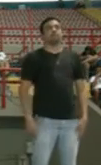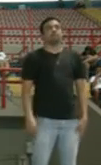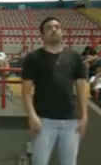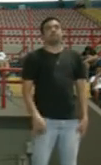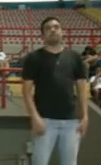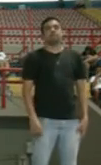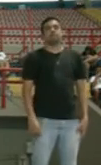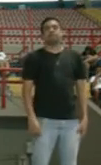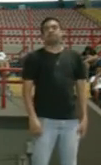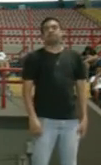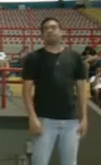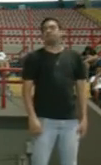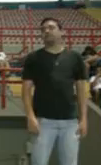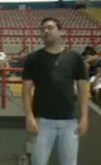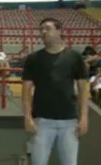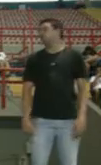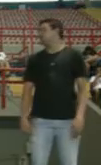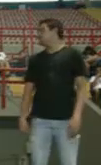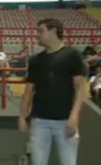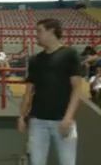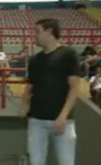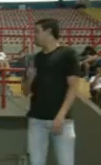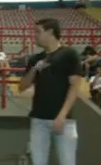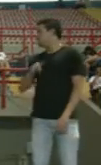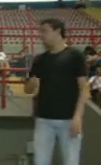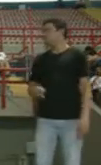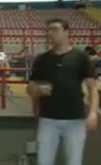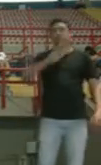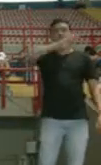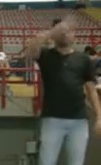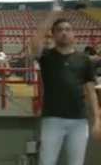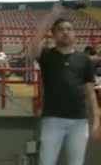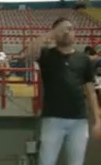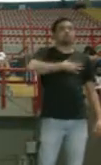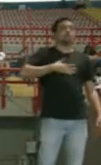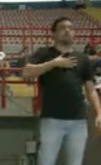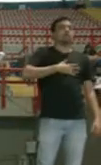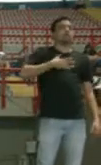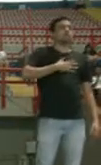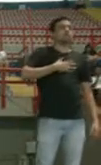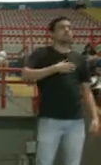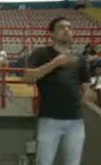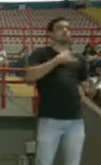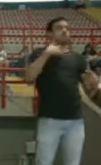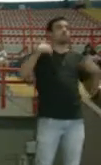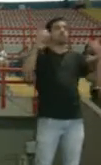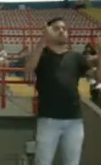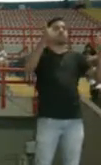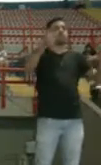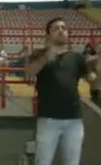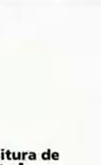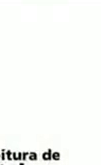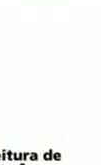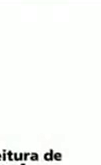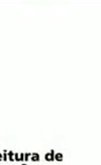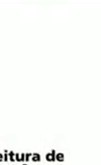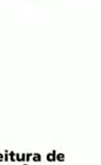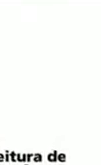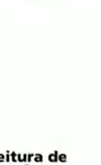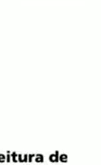Gente, passar aqui a bola para o nosso professor Kleber. Tchau, foi um prazer, tudo de bom, Jingle Bell.